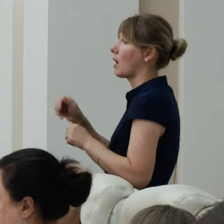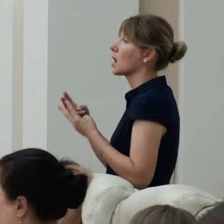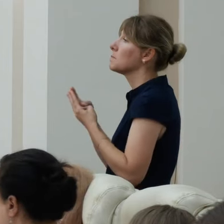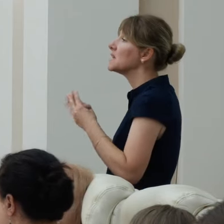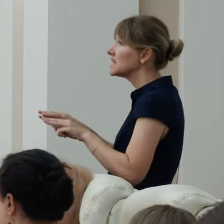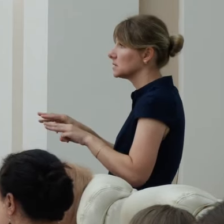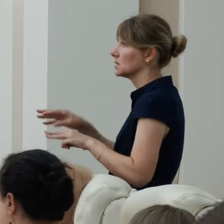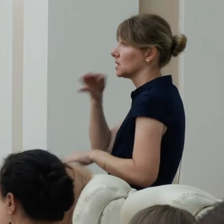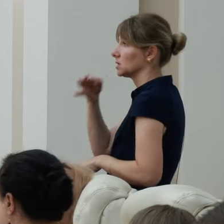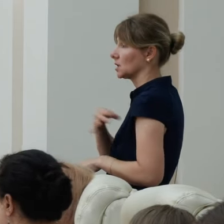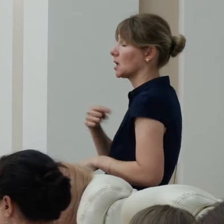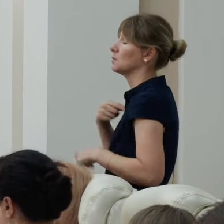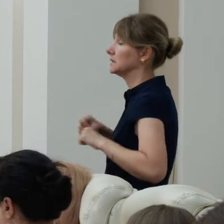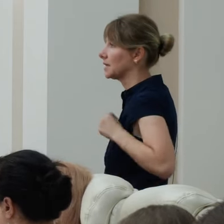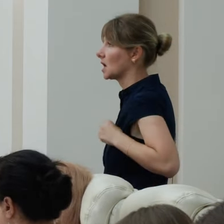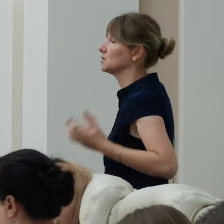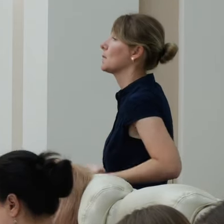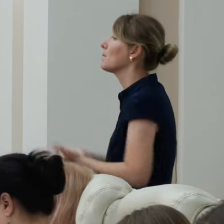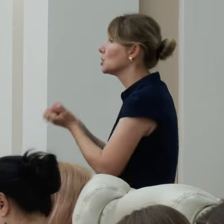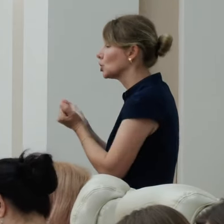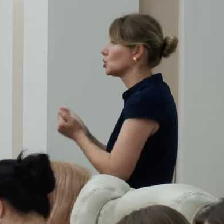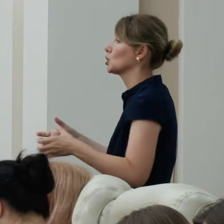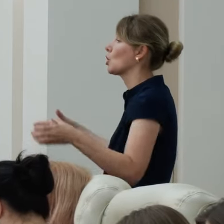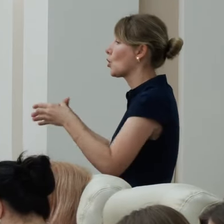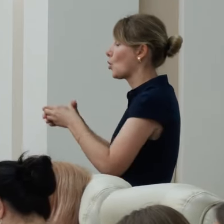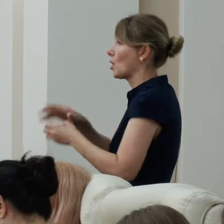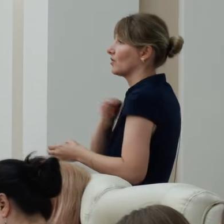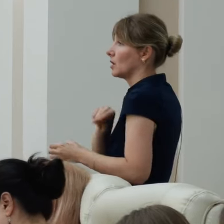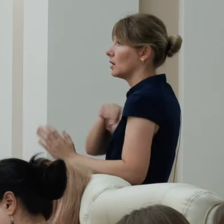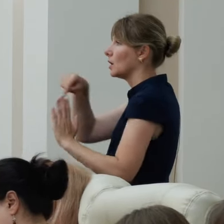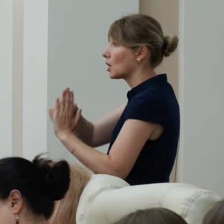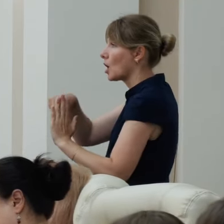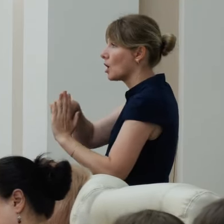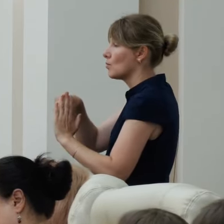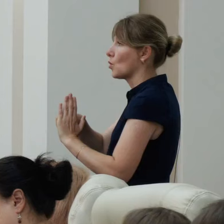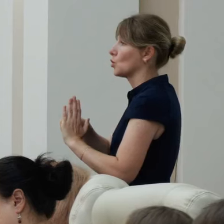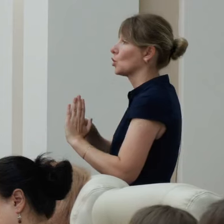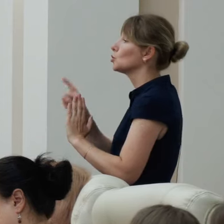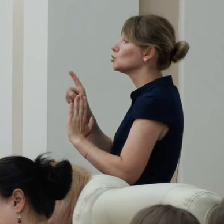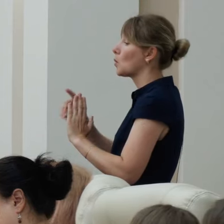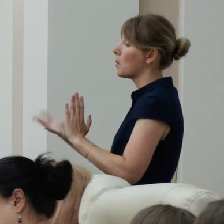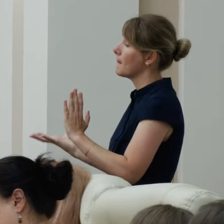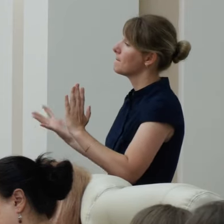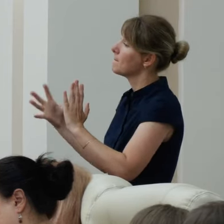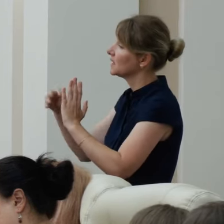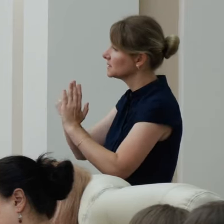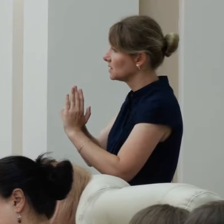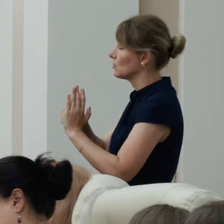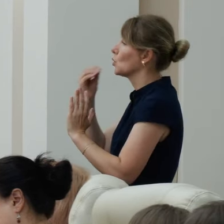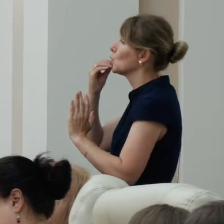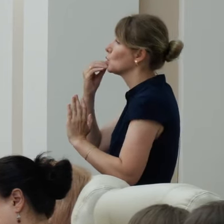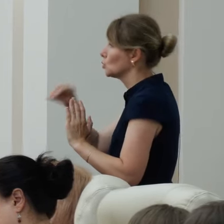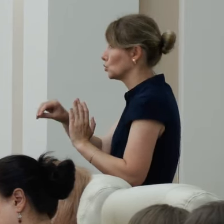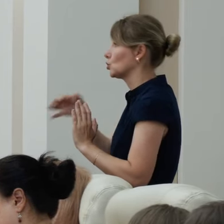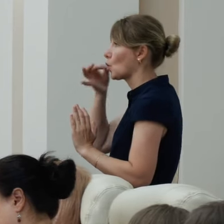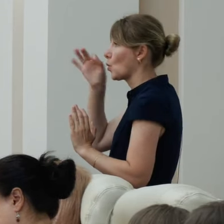noi încercăm să sprijinim ministerul și colegii din teritoriu în introducerea unui sistem de management al performanței